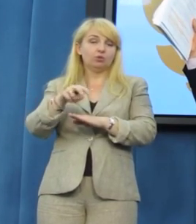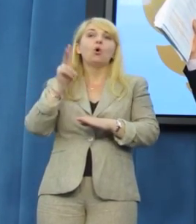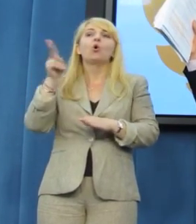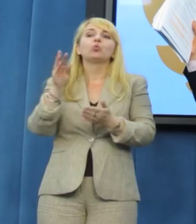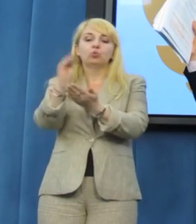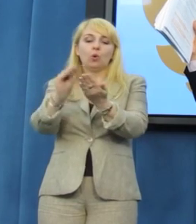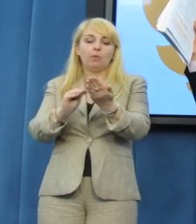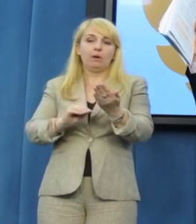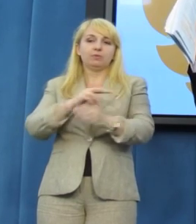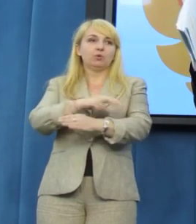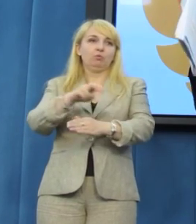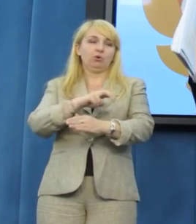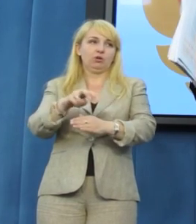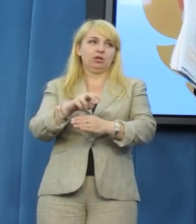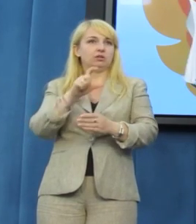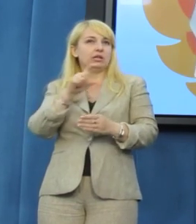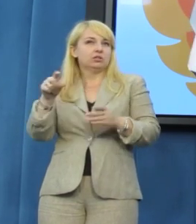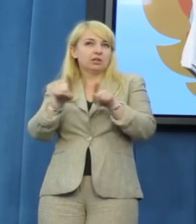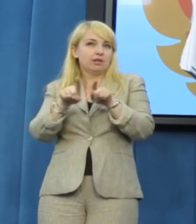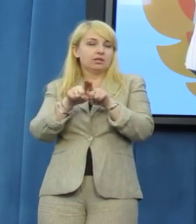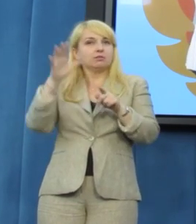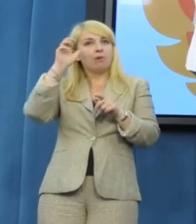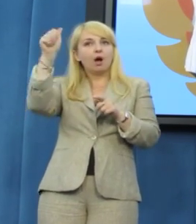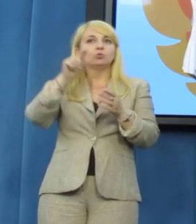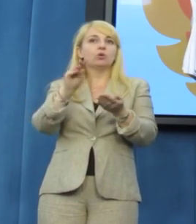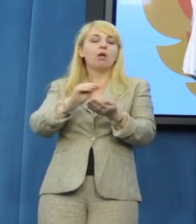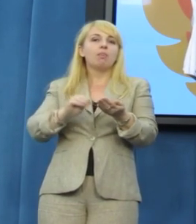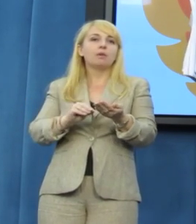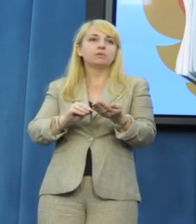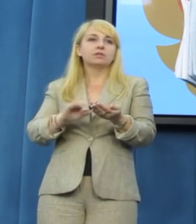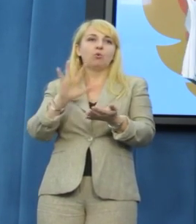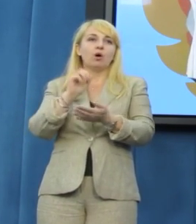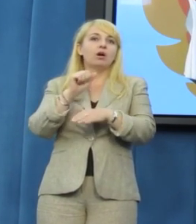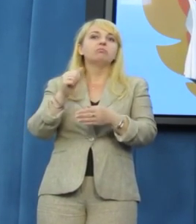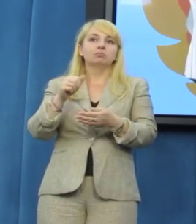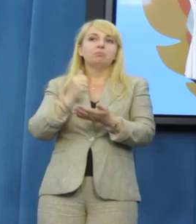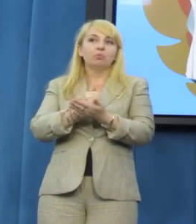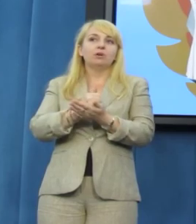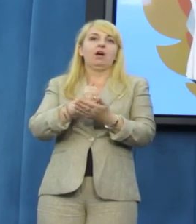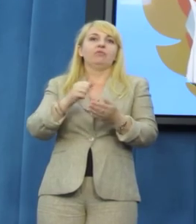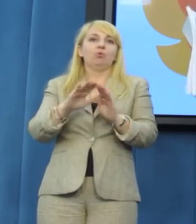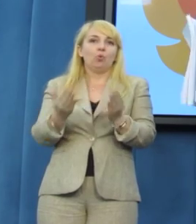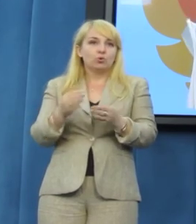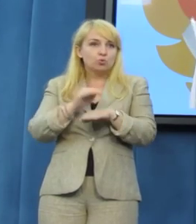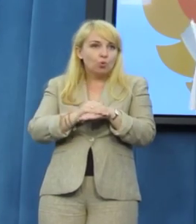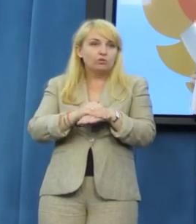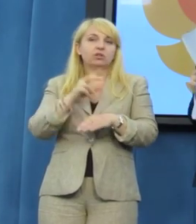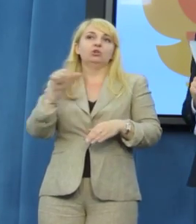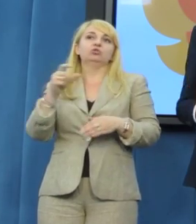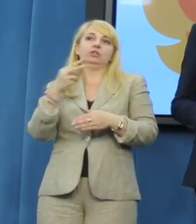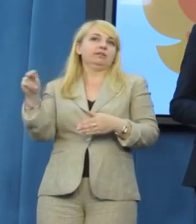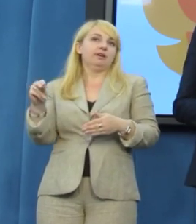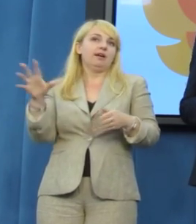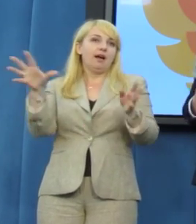Platformy Obywatelskiej. Czy ten sam autor napisał konstytucyjny projekt ustawy i niekonstytucyjny projekt ustawy? Pytań jest bardzo